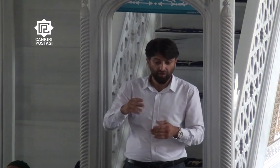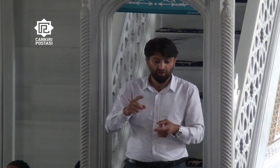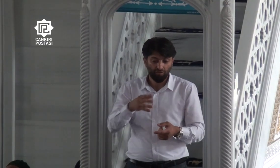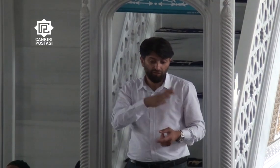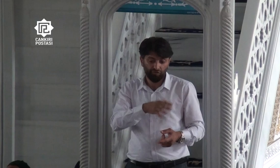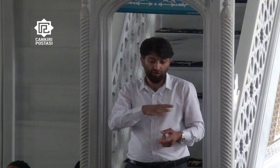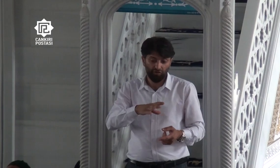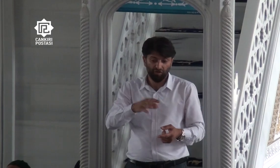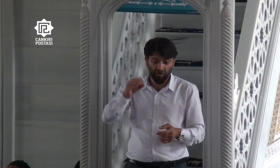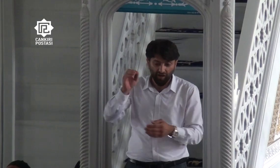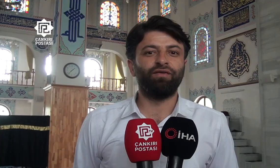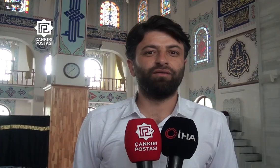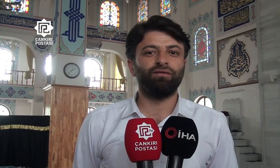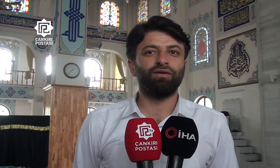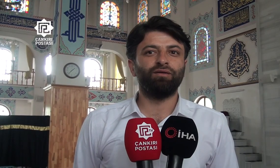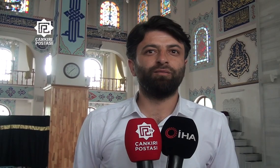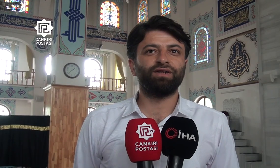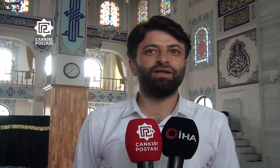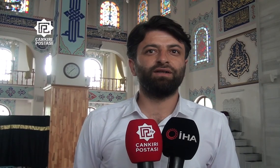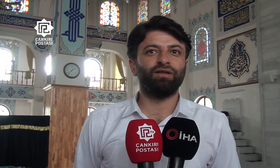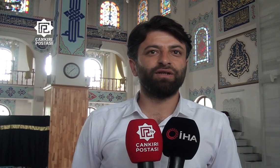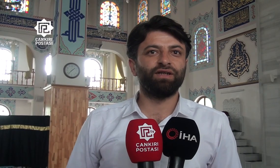de Sayın Valimizin